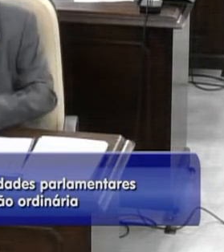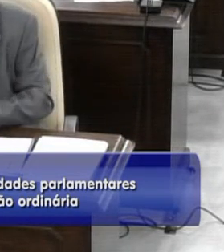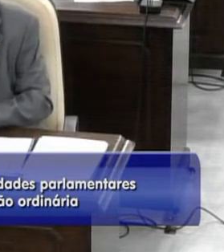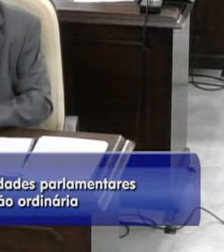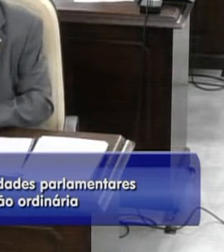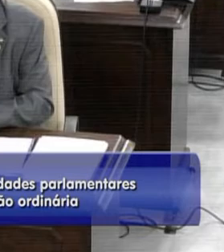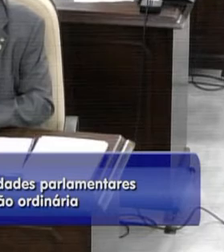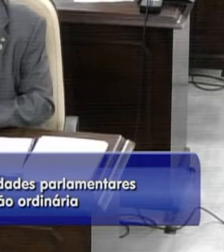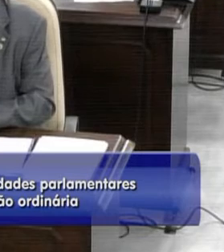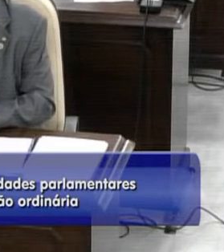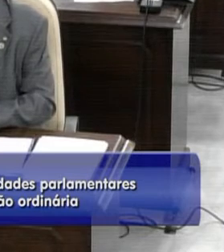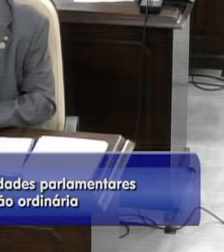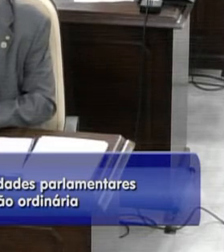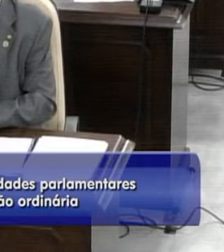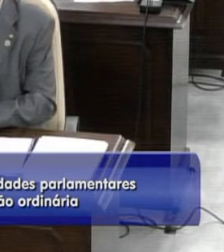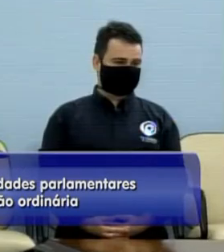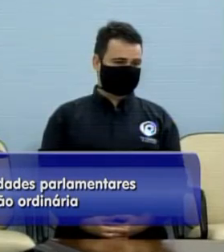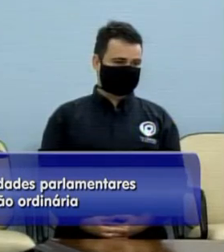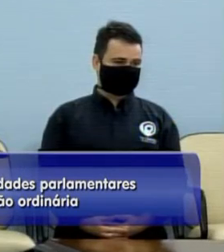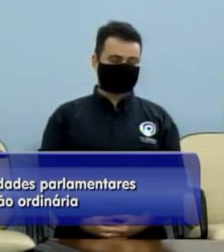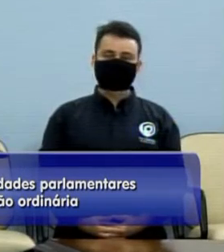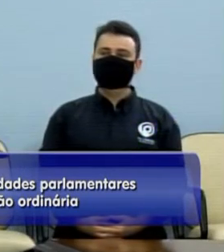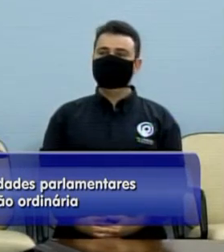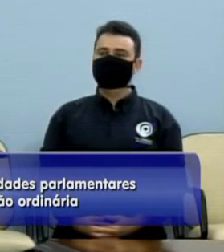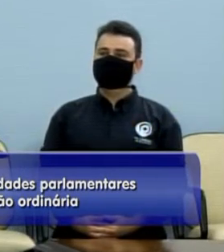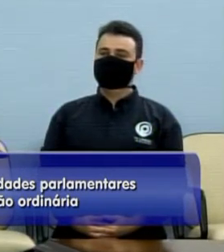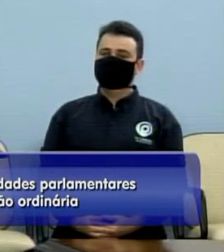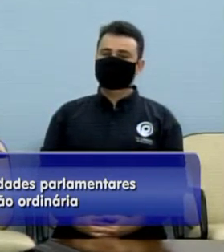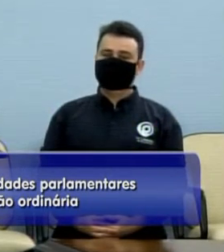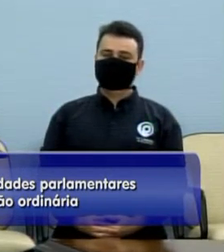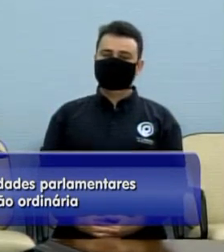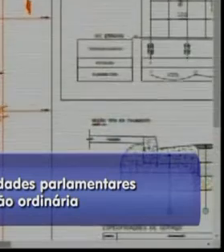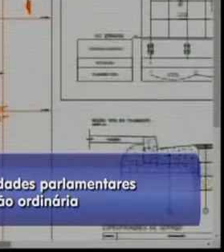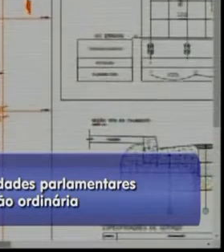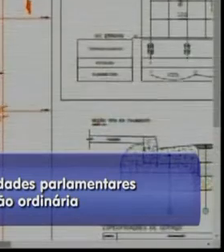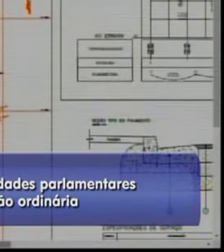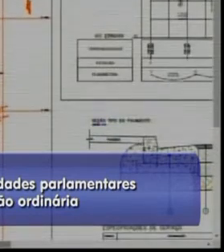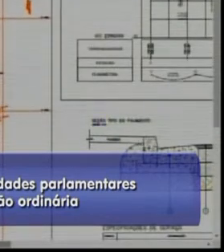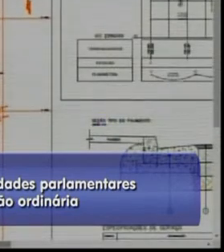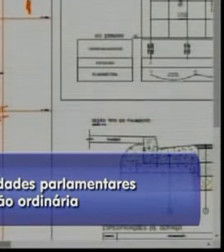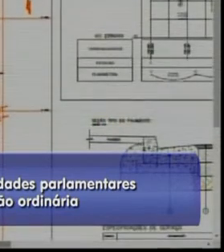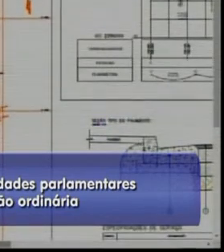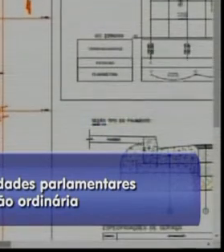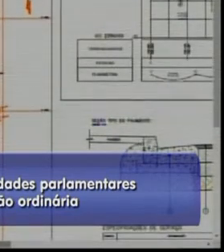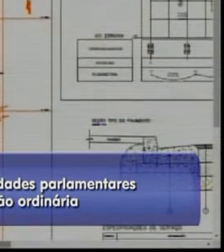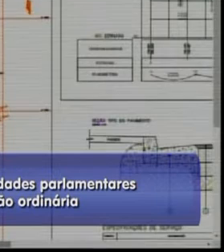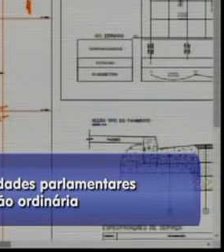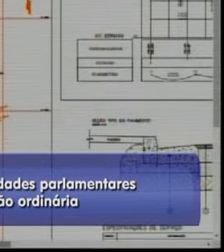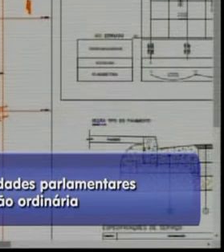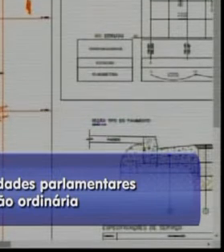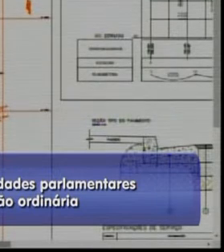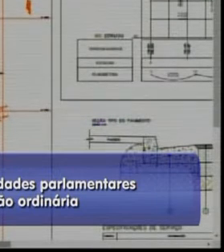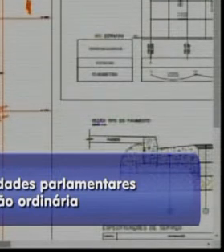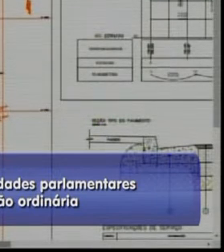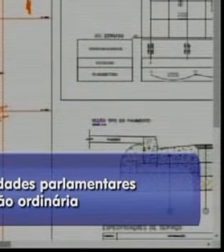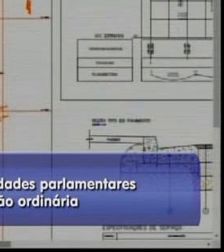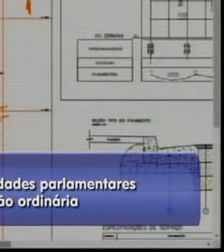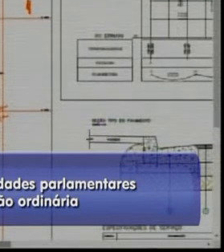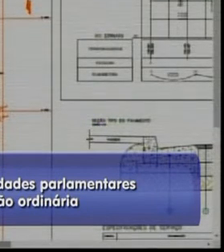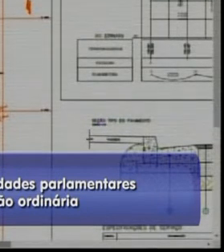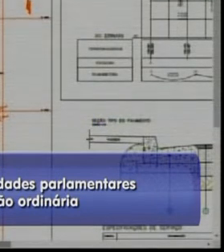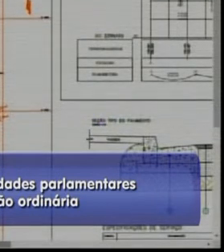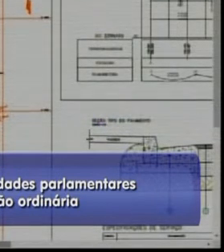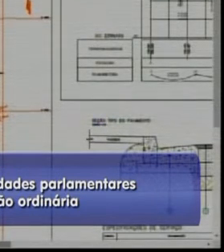o trabalho bem feito. Entendi. Então é isso. Por isso que a gente está aí, né, neste exato momento, mostrando para toda a